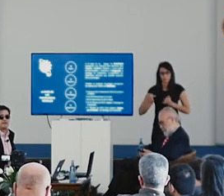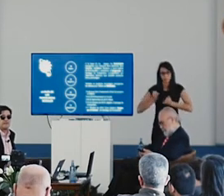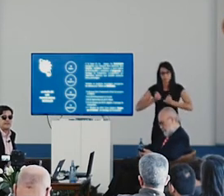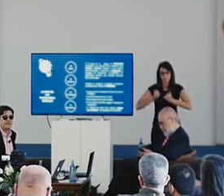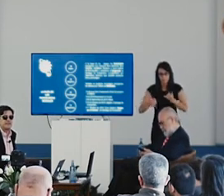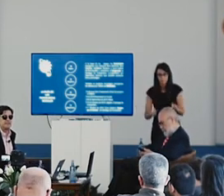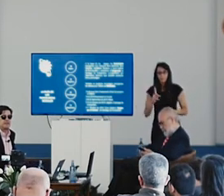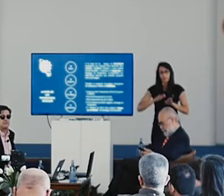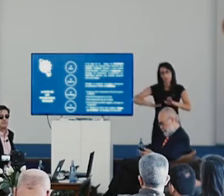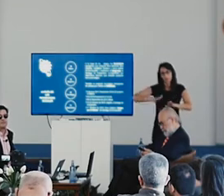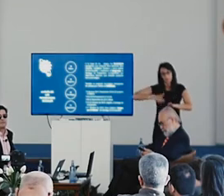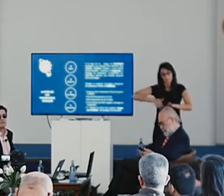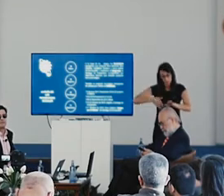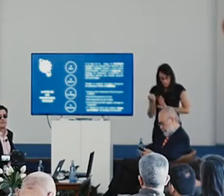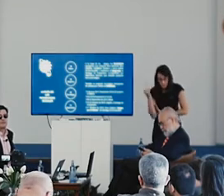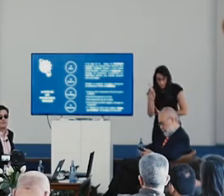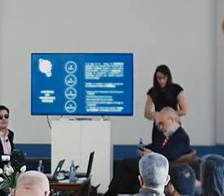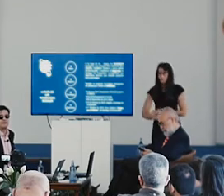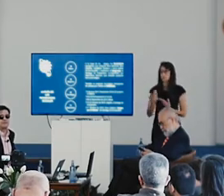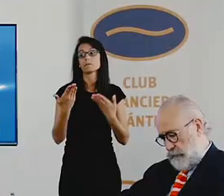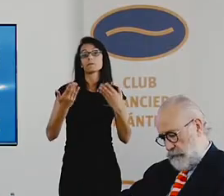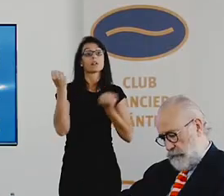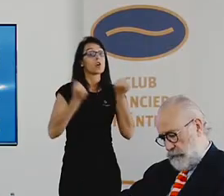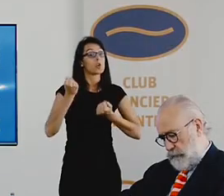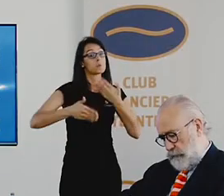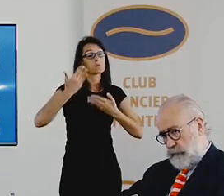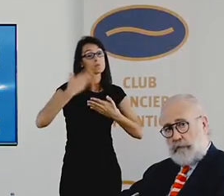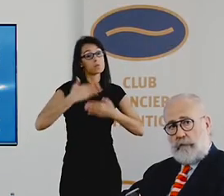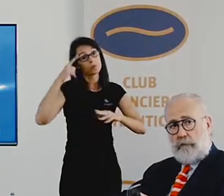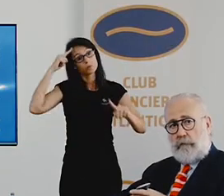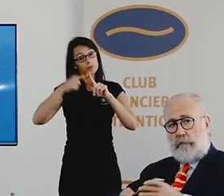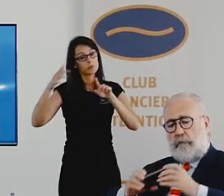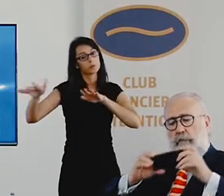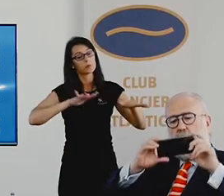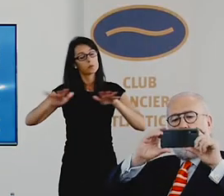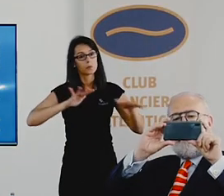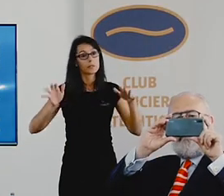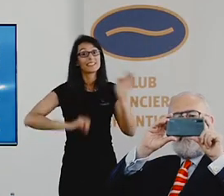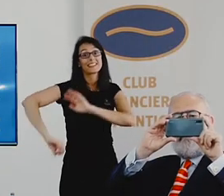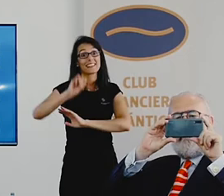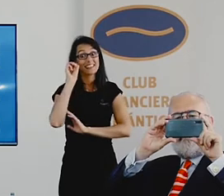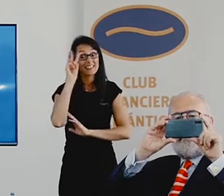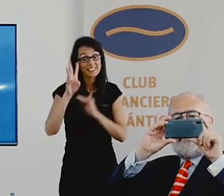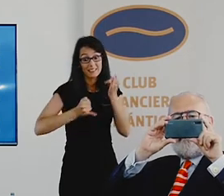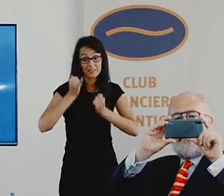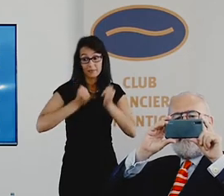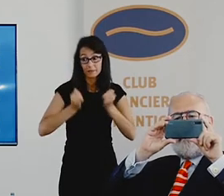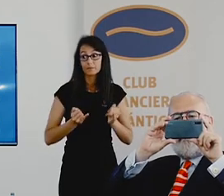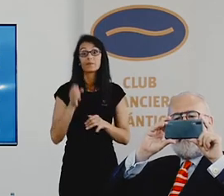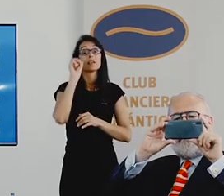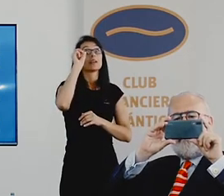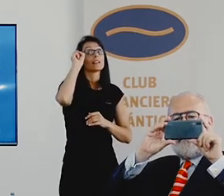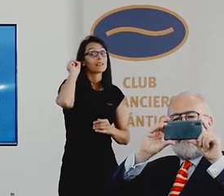a haber algún patinete, vehículos modernos basados en la movilidad. 13 bicigrinos. En cada una de las etapas